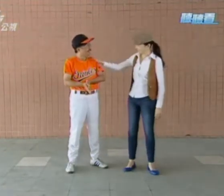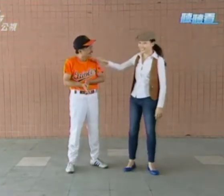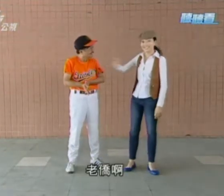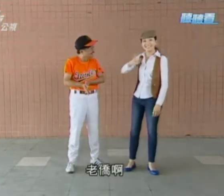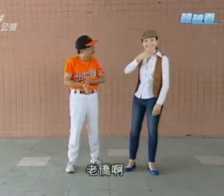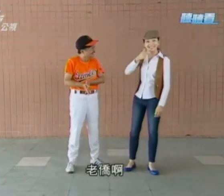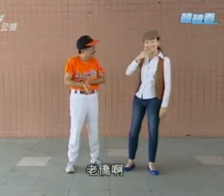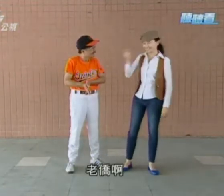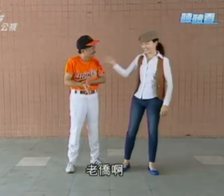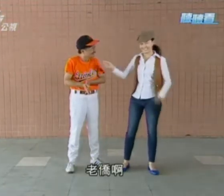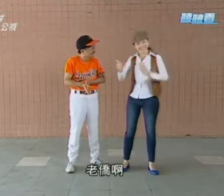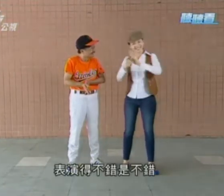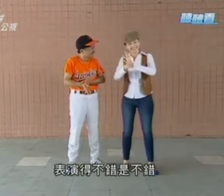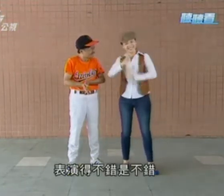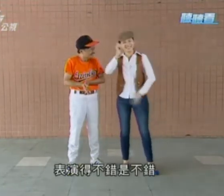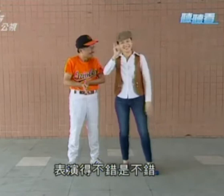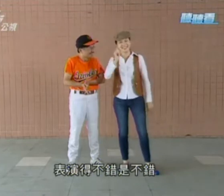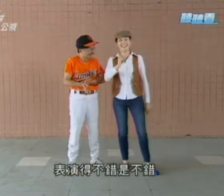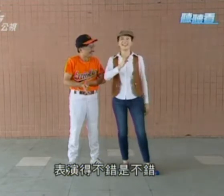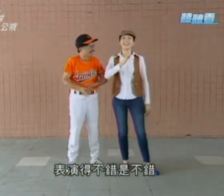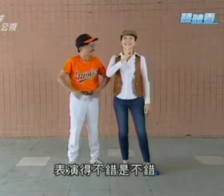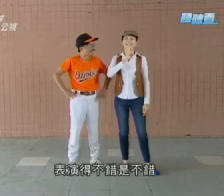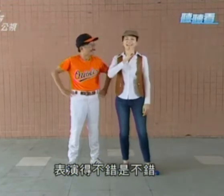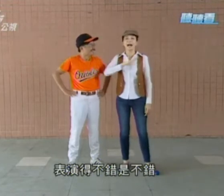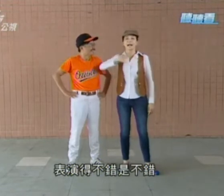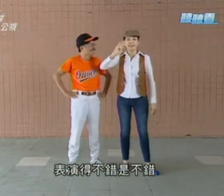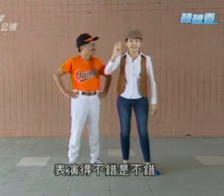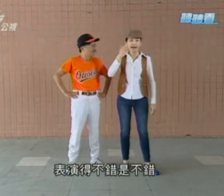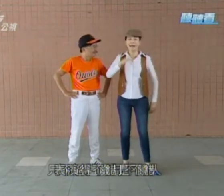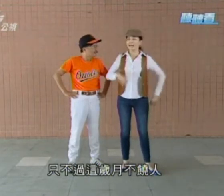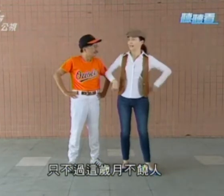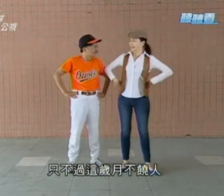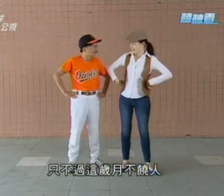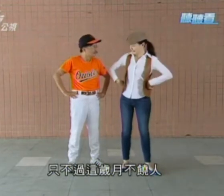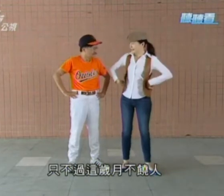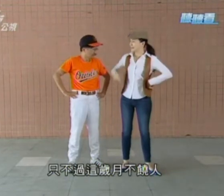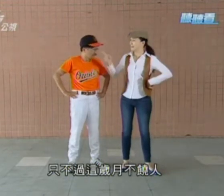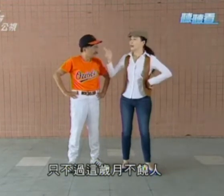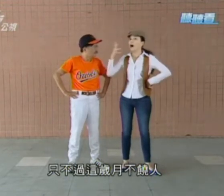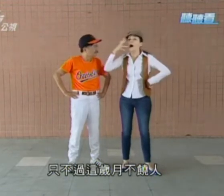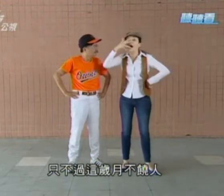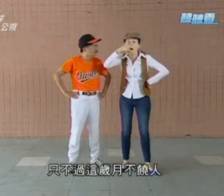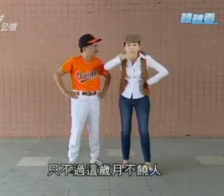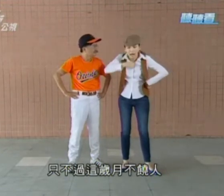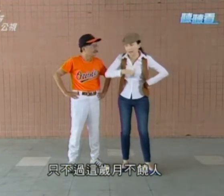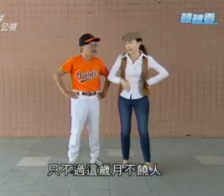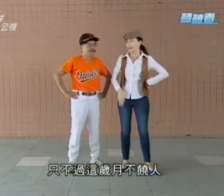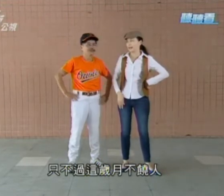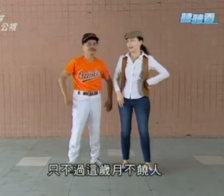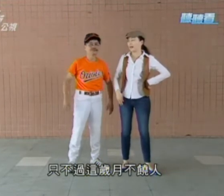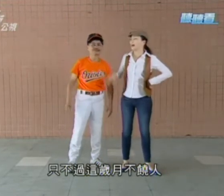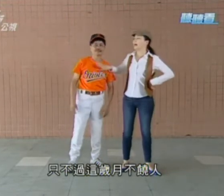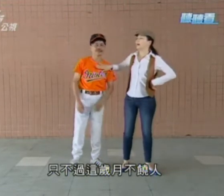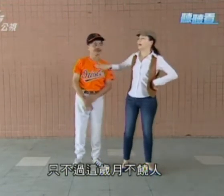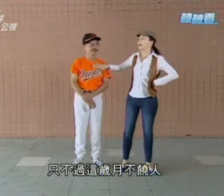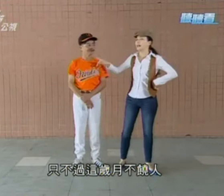老乔啊，表演得不错是不错，只不过呢，这岁月不饶人。你看